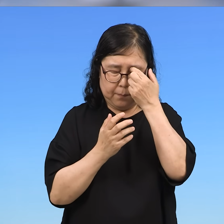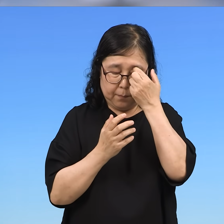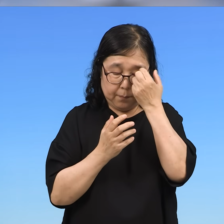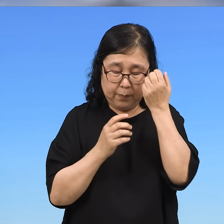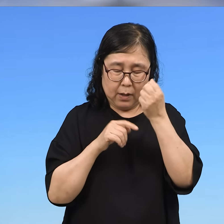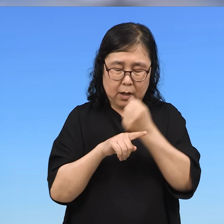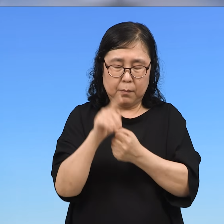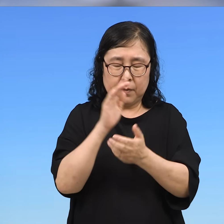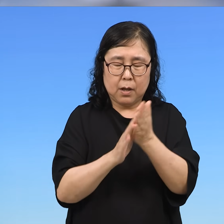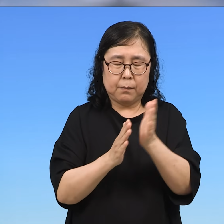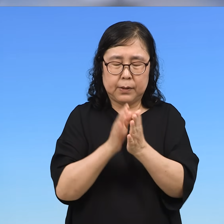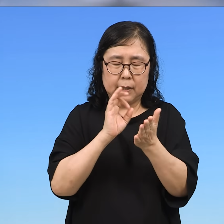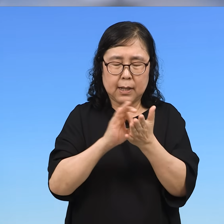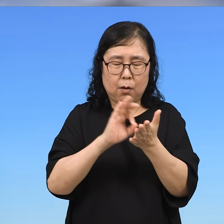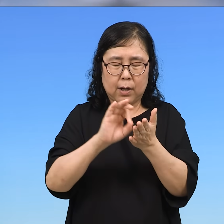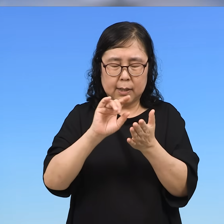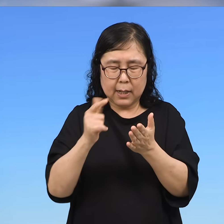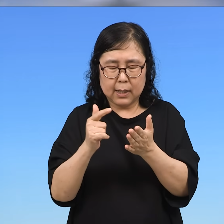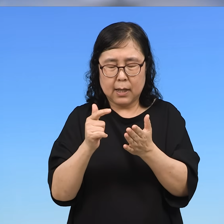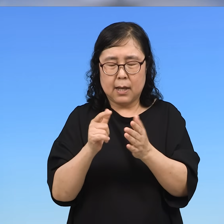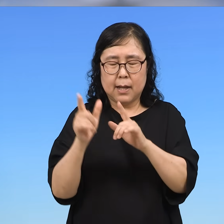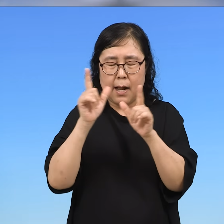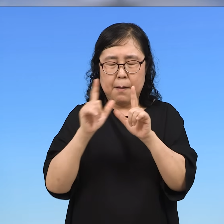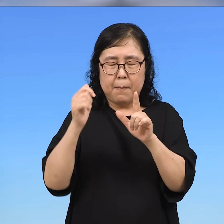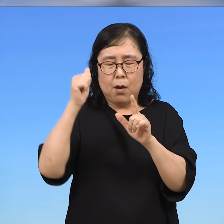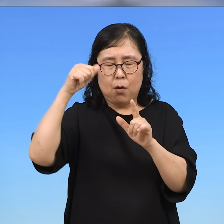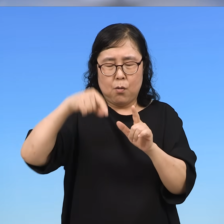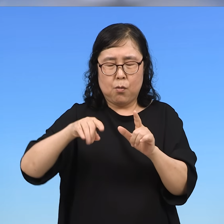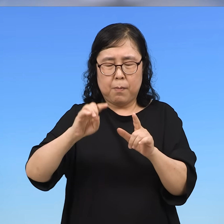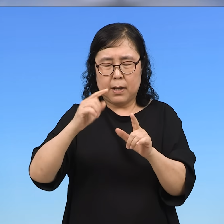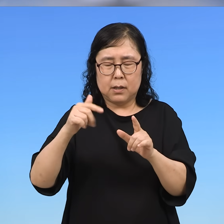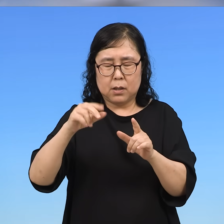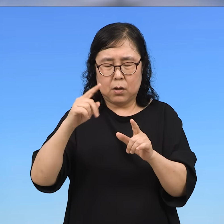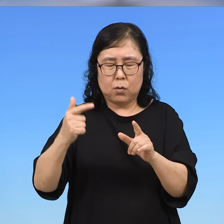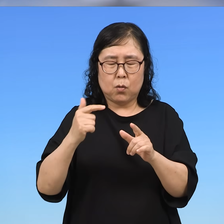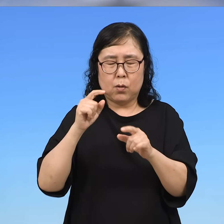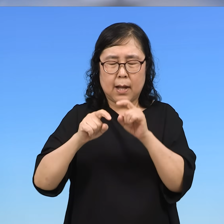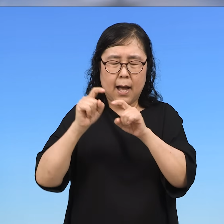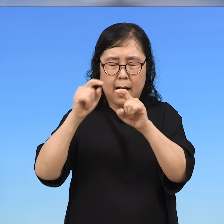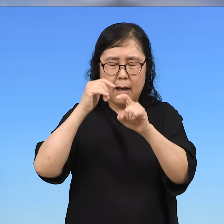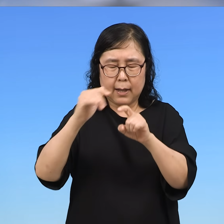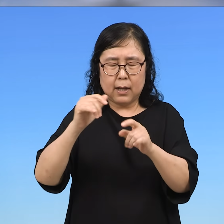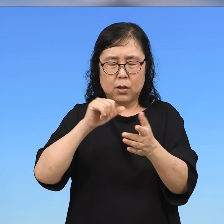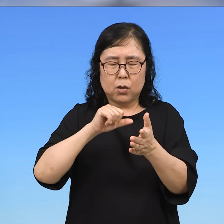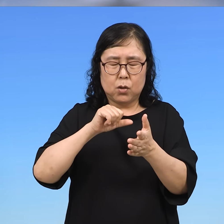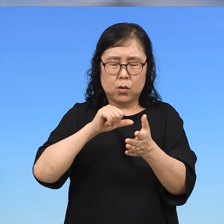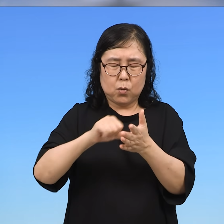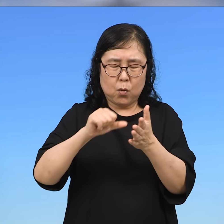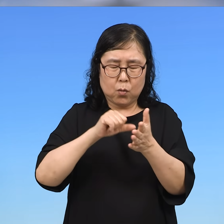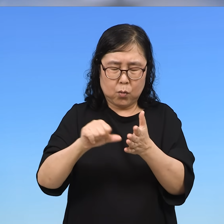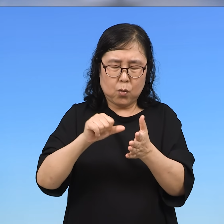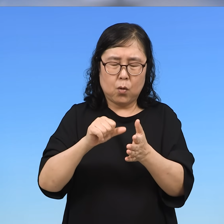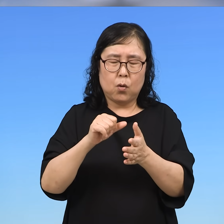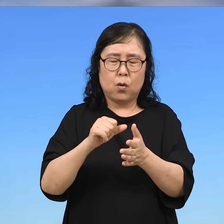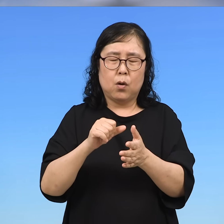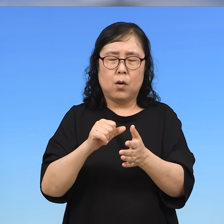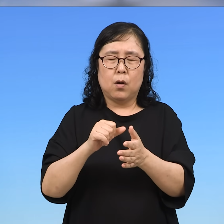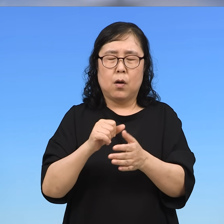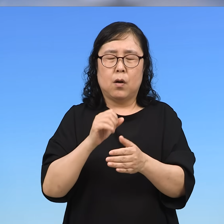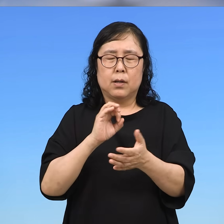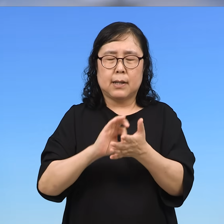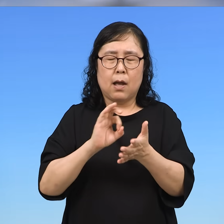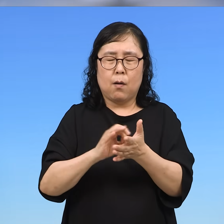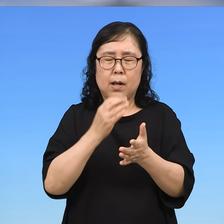무의미하게 쓰지 않도록 인생의 후반전으로 나아가는 도구로 쓰도록, 그저 눈에 보이는 것들만